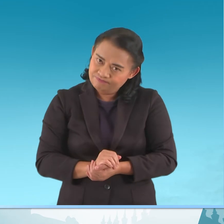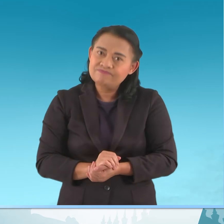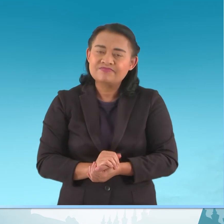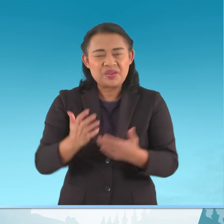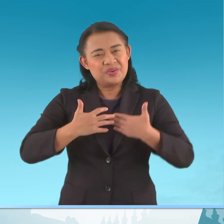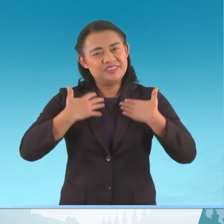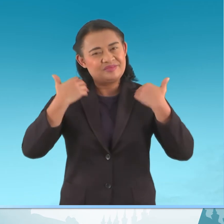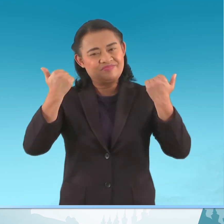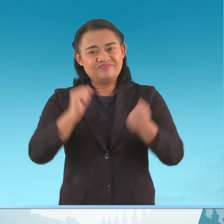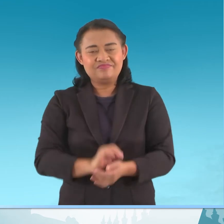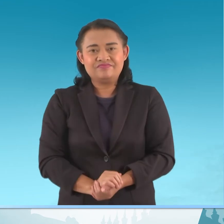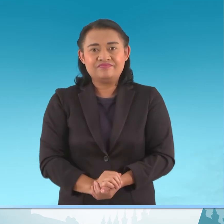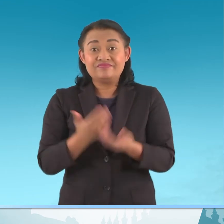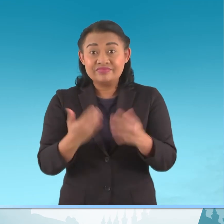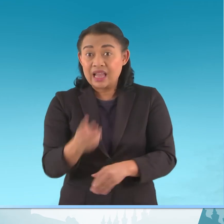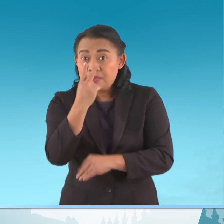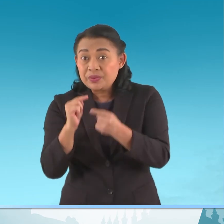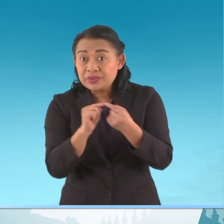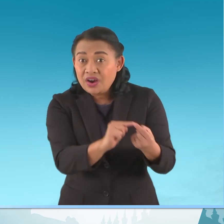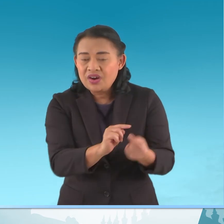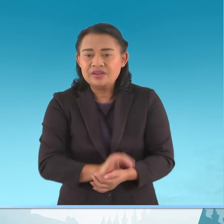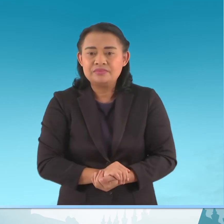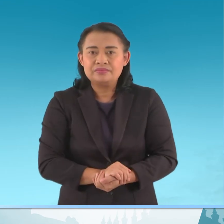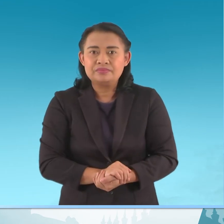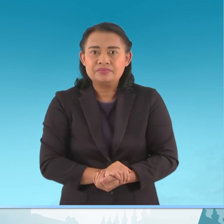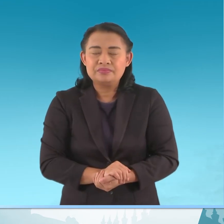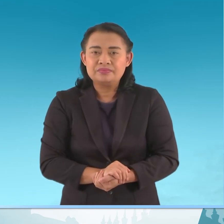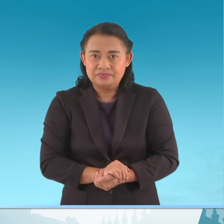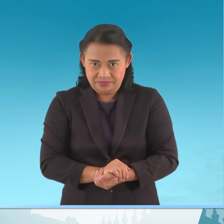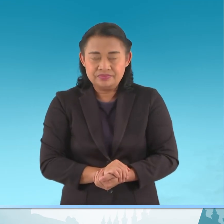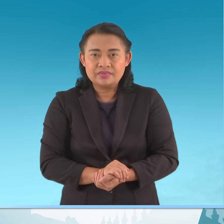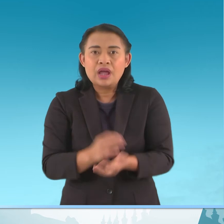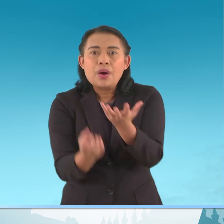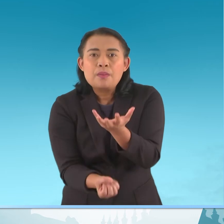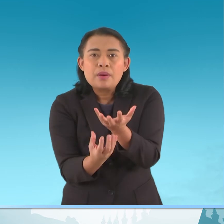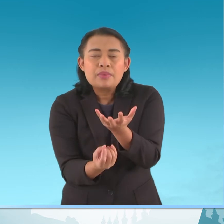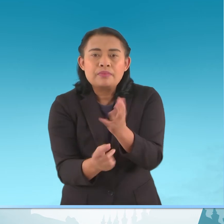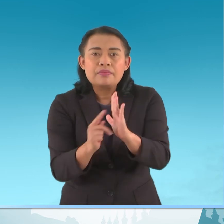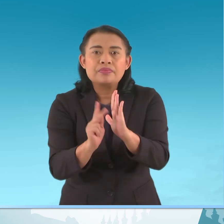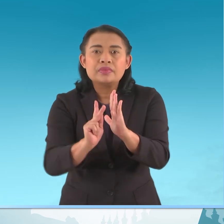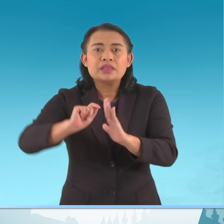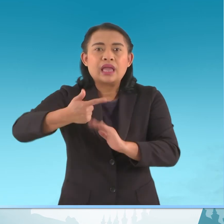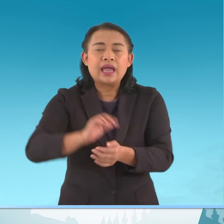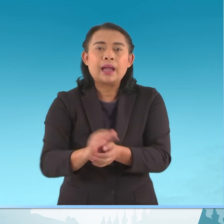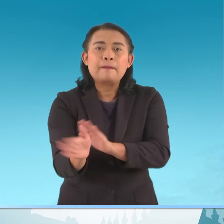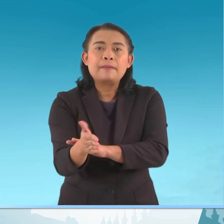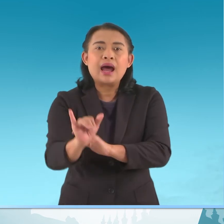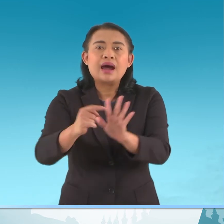สดชื่นมากครับลองเมนูต่อไปก็ดีกว่านะครับเป็นแกงกว่าอย่างบ้างฮะ